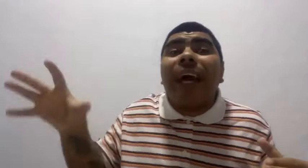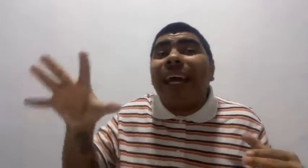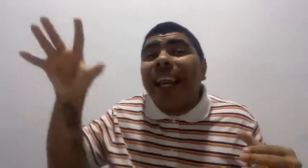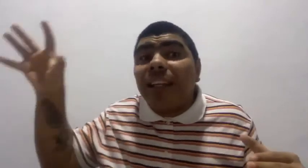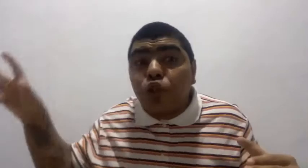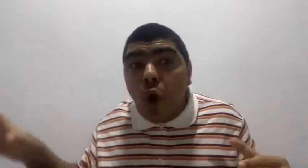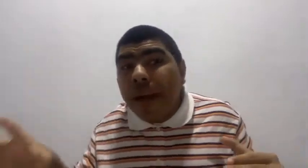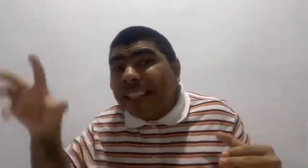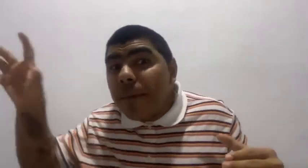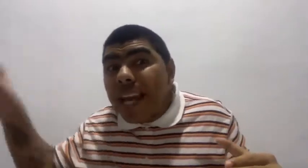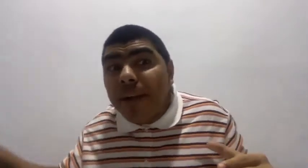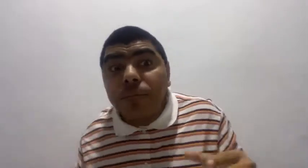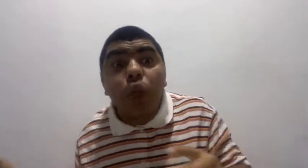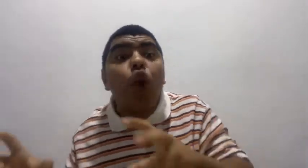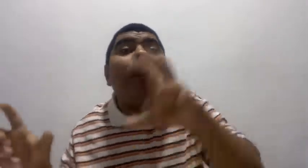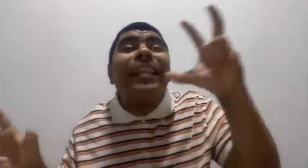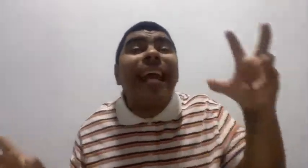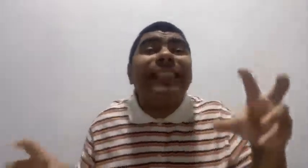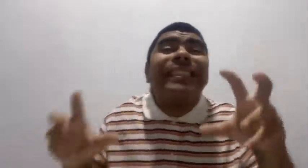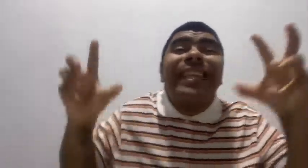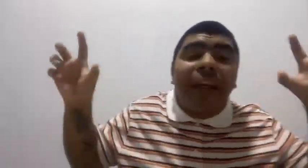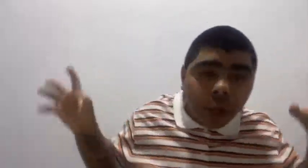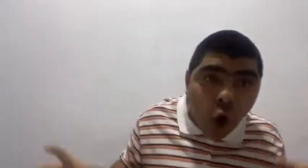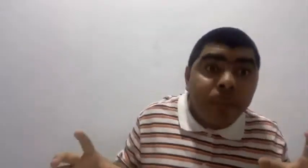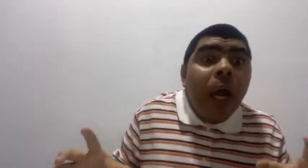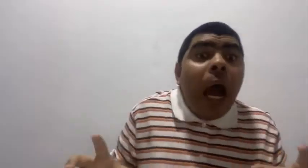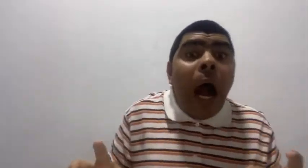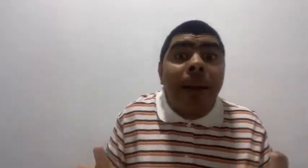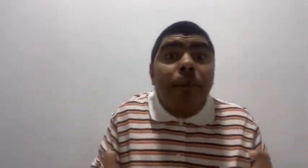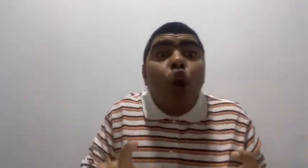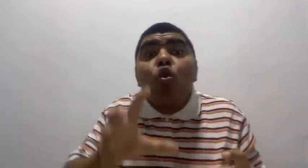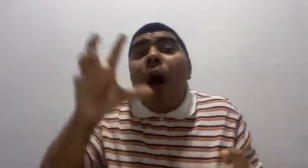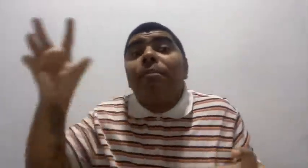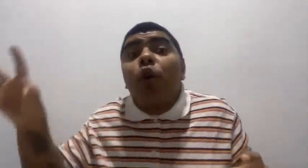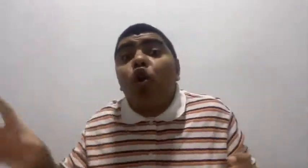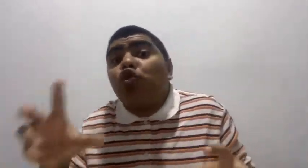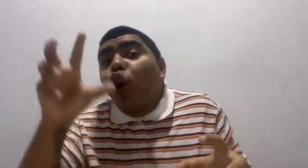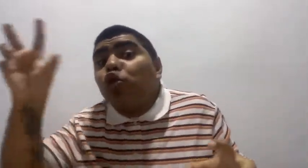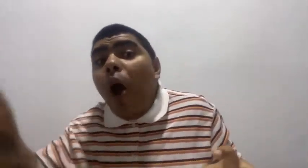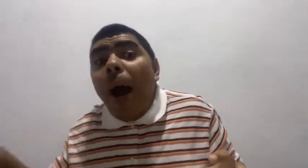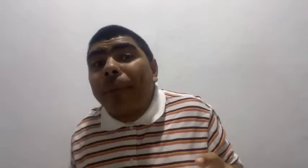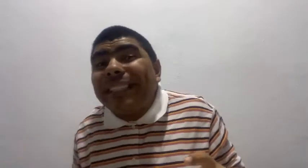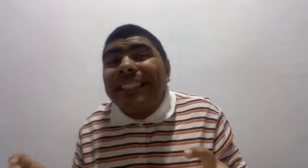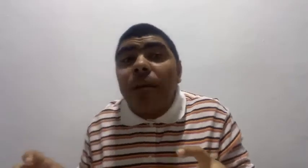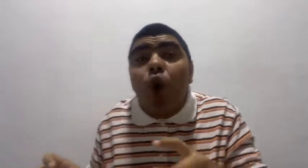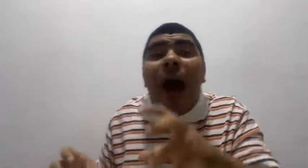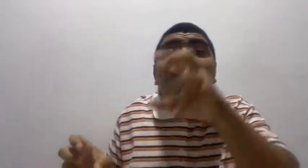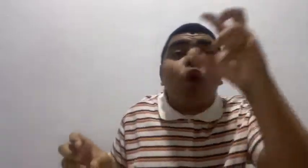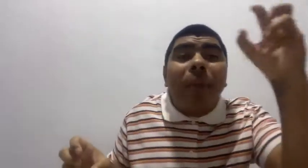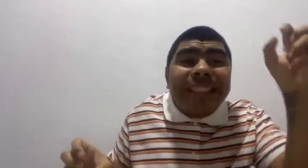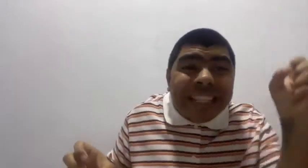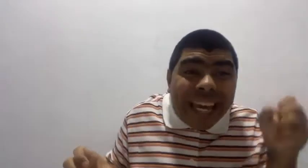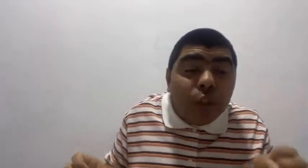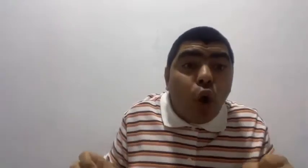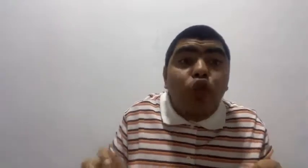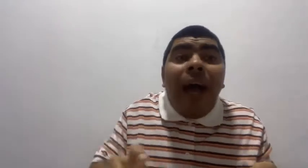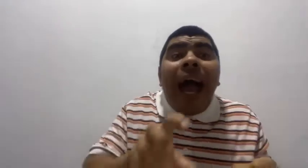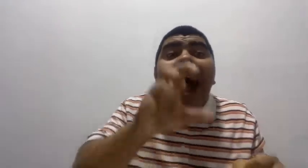del sometimiento y la obediencia a Dios. Amén. Cuando nosotros aprendemos a someternos,